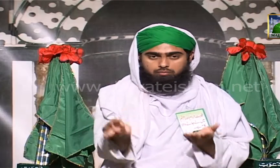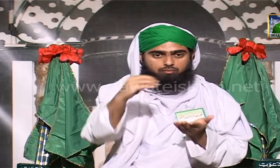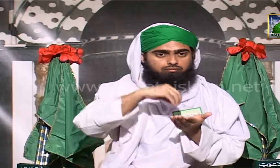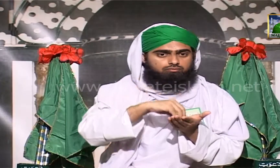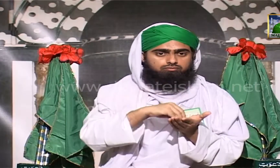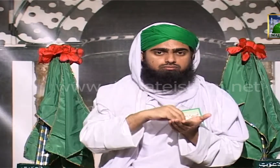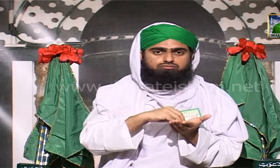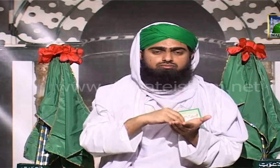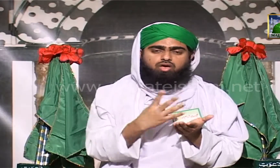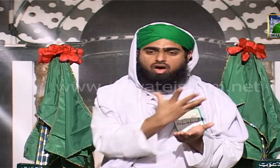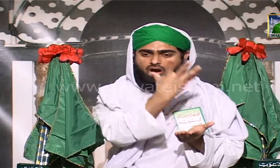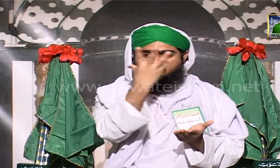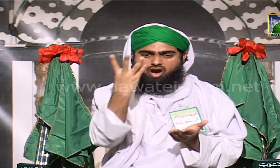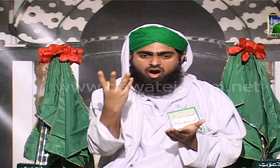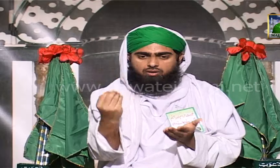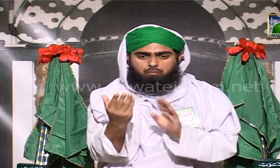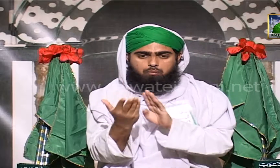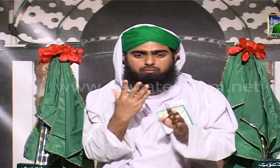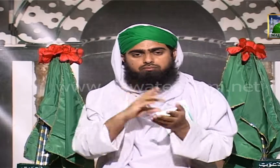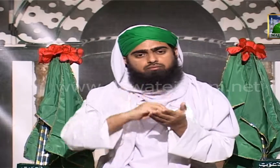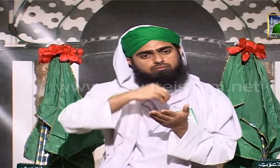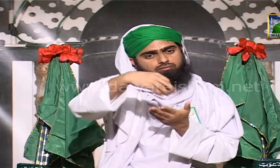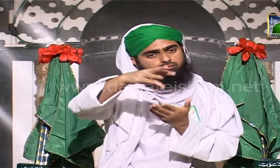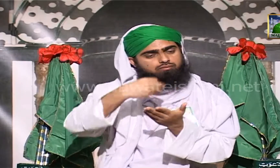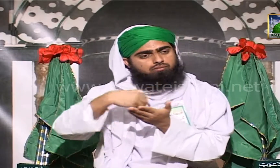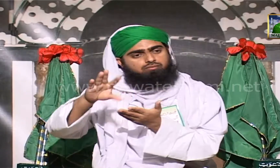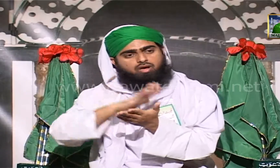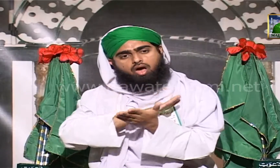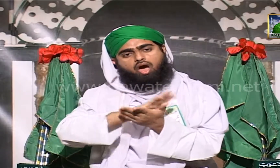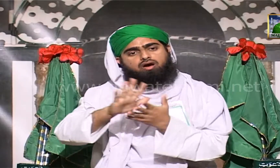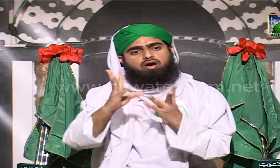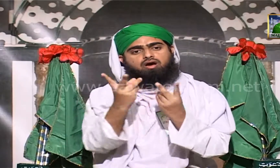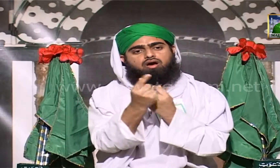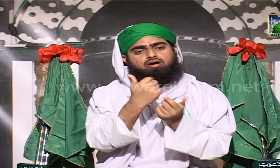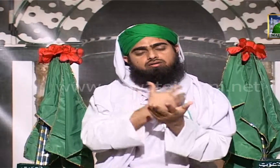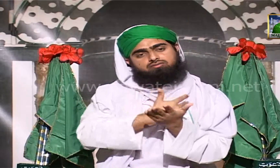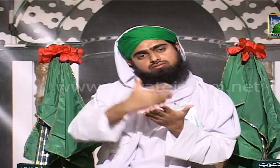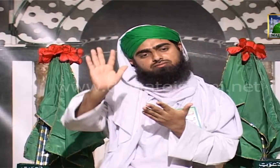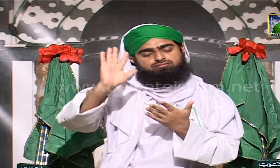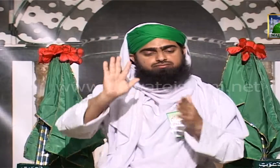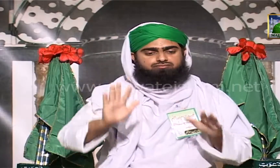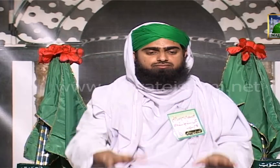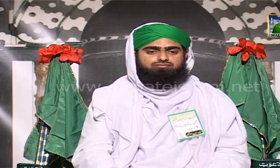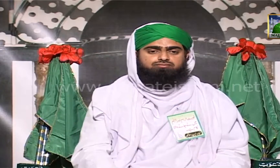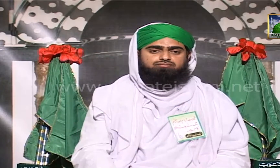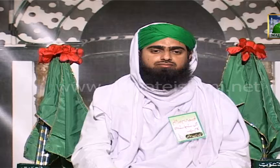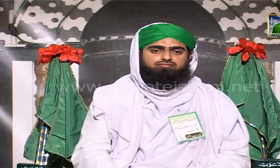جائے تو شام سے پہلے پہلے ان 1000 اشرفیوں کو غریبوں پر خرچ کر